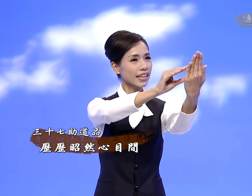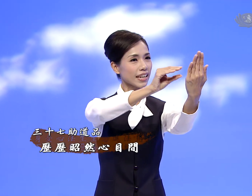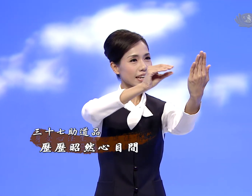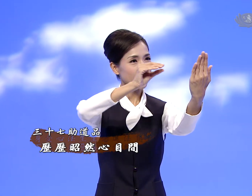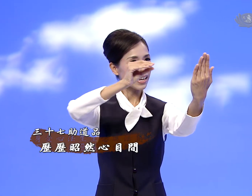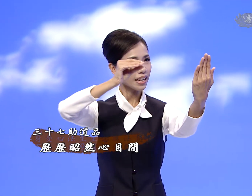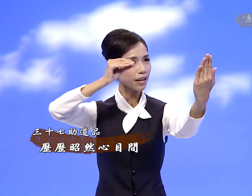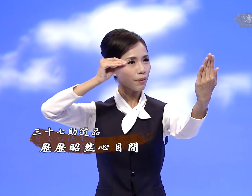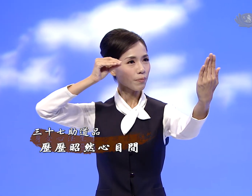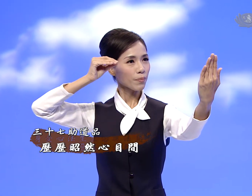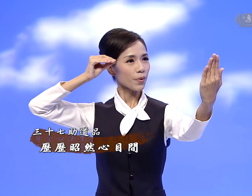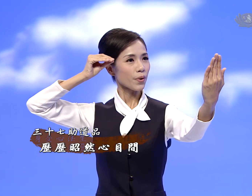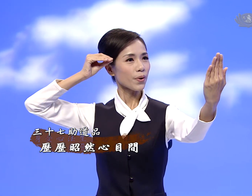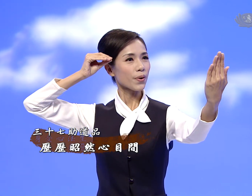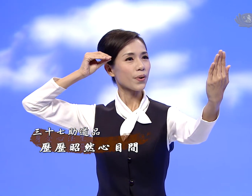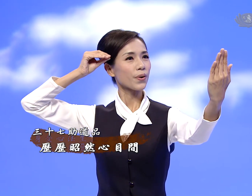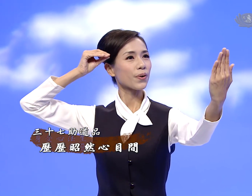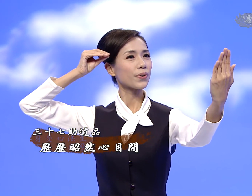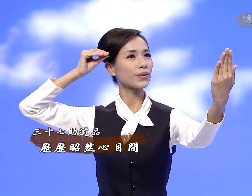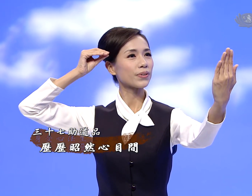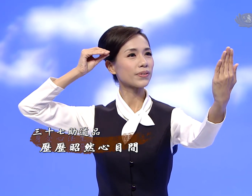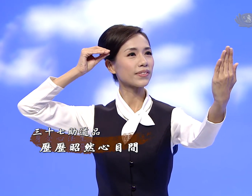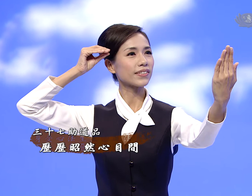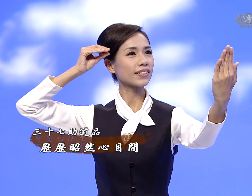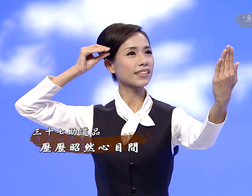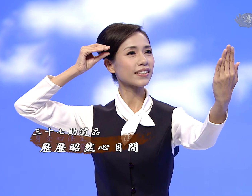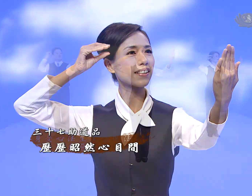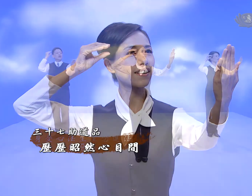目间